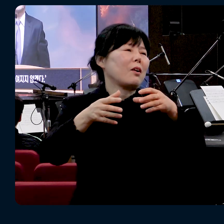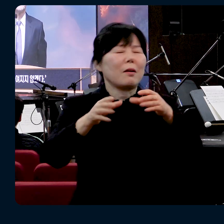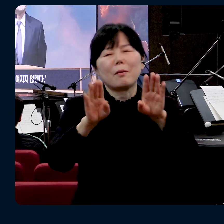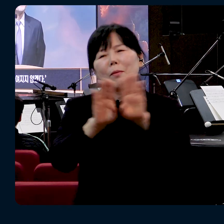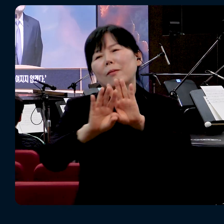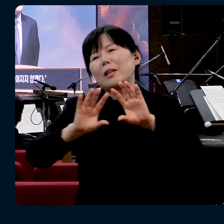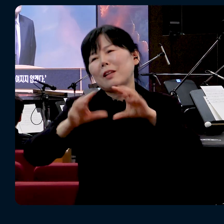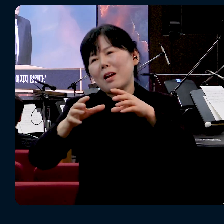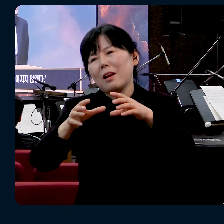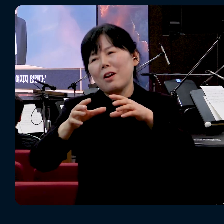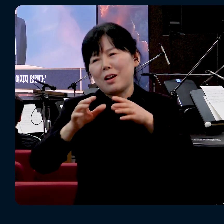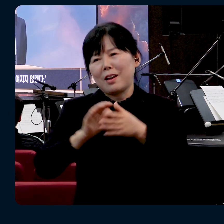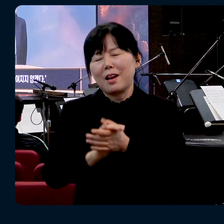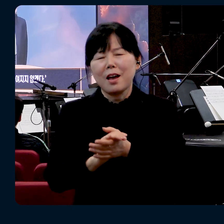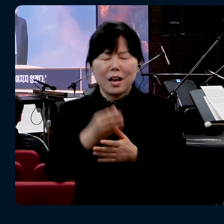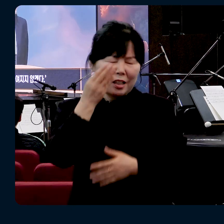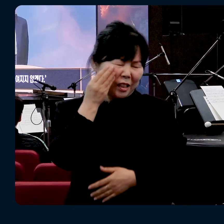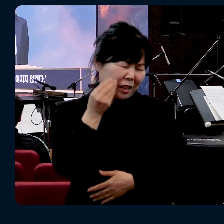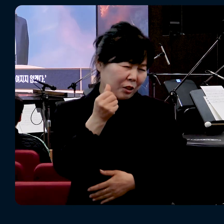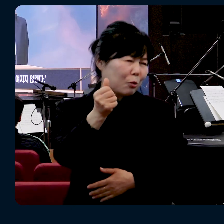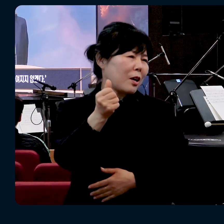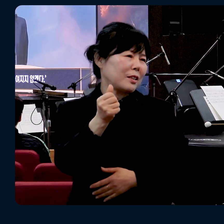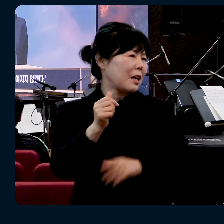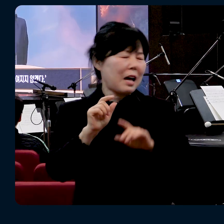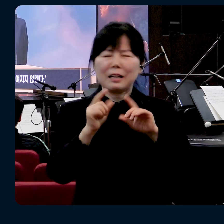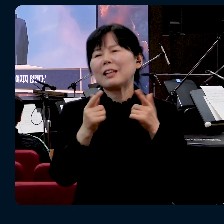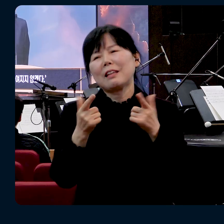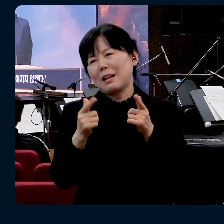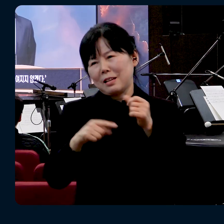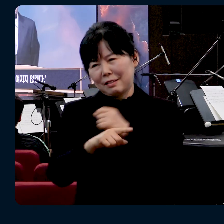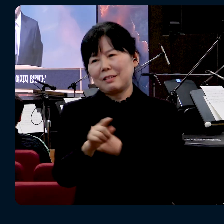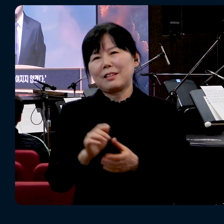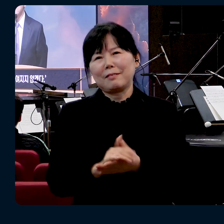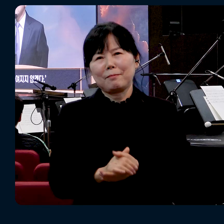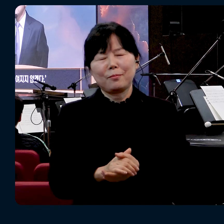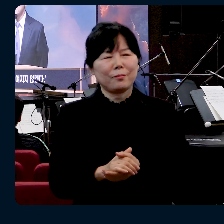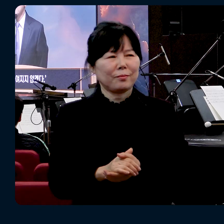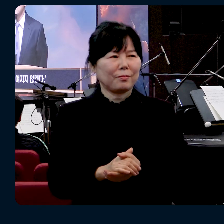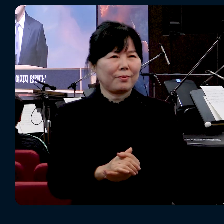하는 뜻이라는 거예요. 바벨론에 길들여지지 않겠다.